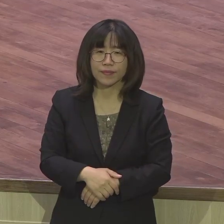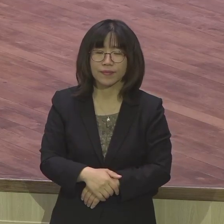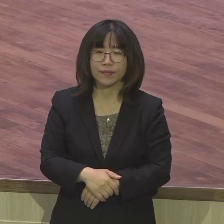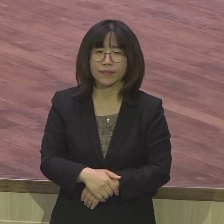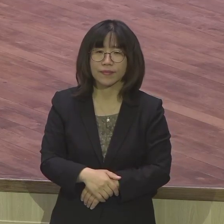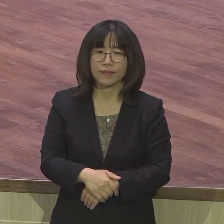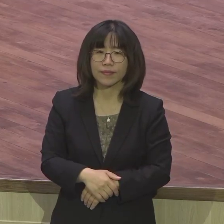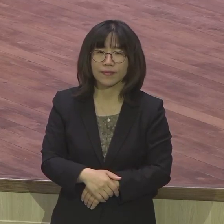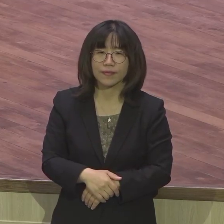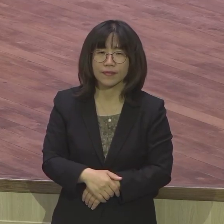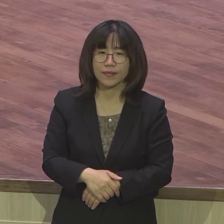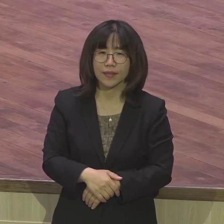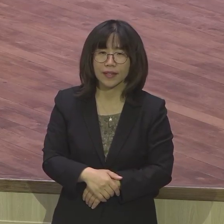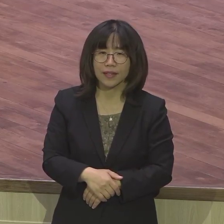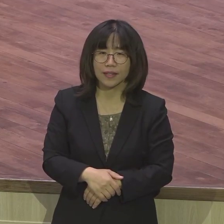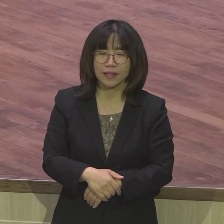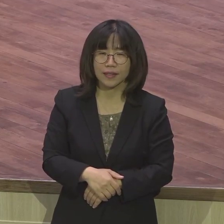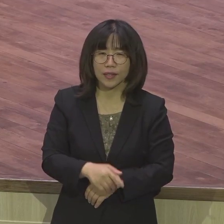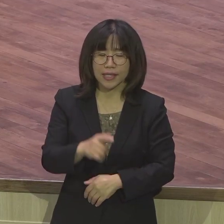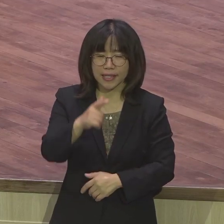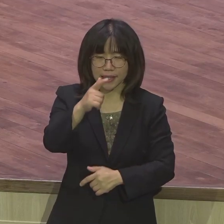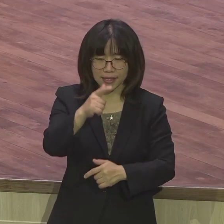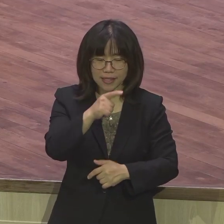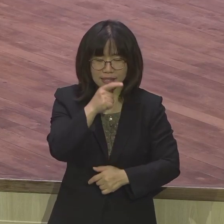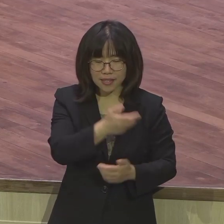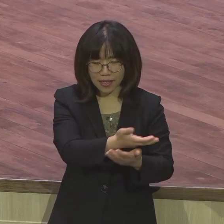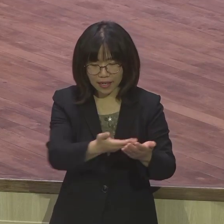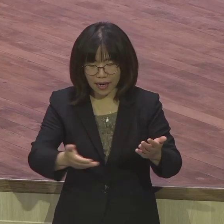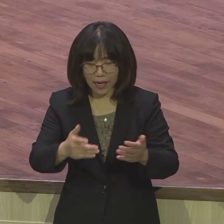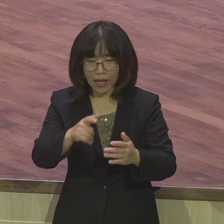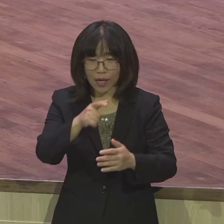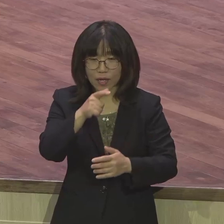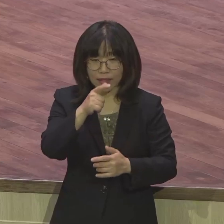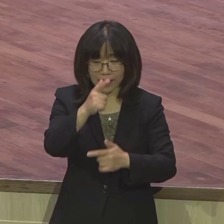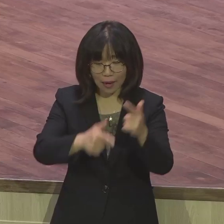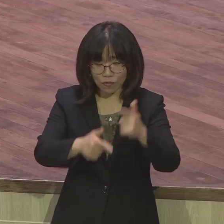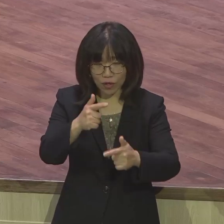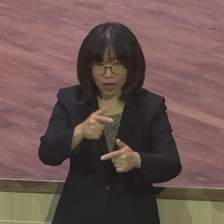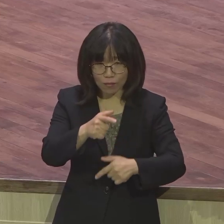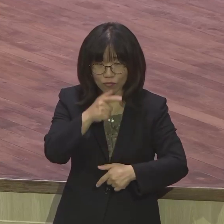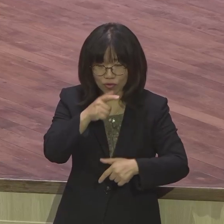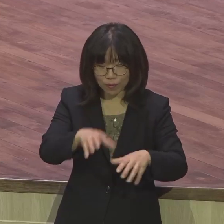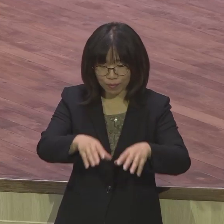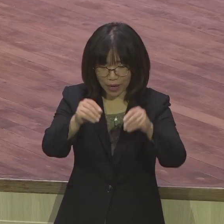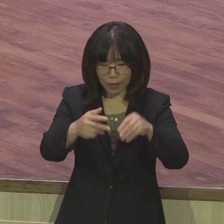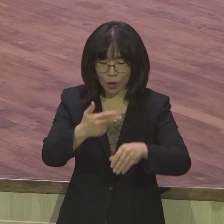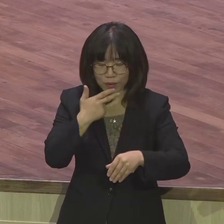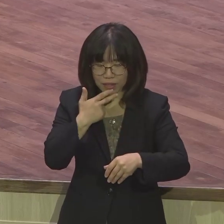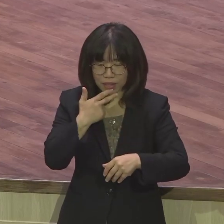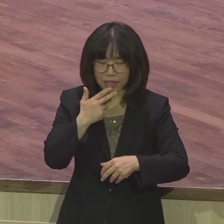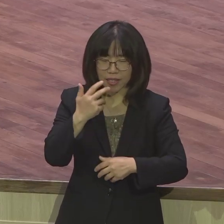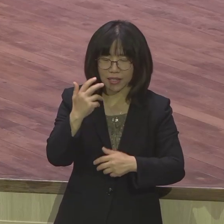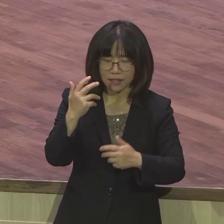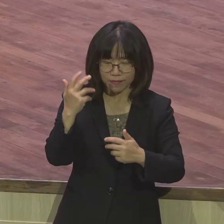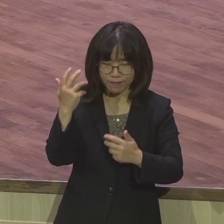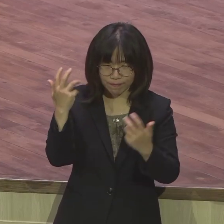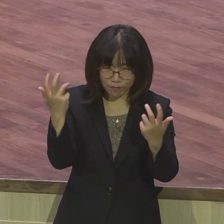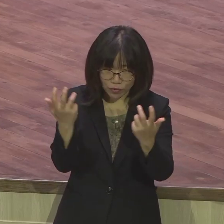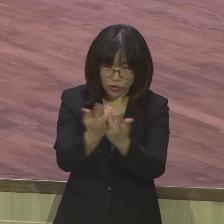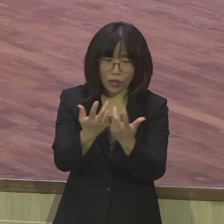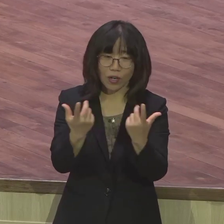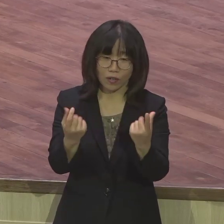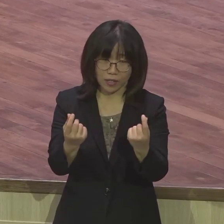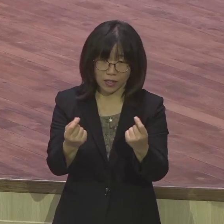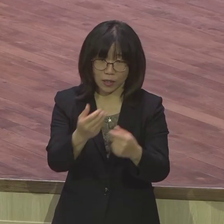맺으며 그 잎사귀가 마르지 않은 것 같이 그가 하는 모든 일이 다 형통하리로다. 이 말이 뭡니까? 말씀 묵상할 때 또 복음의